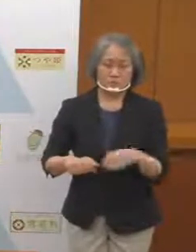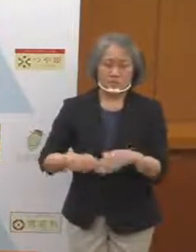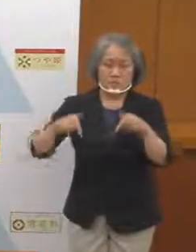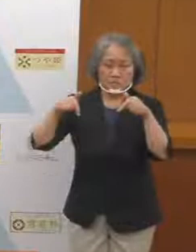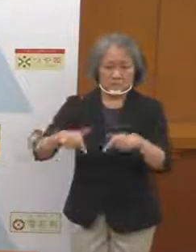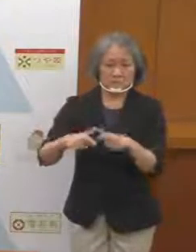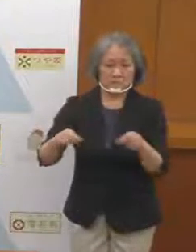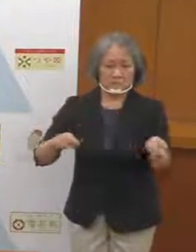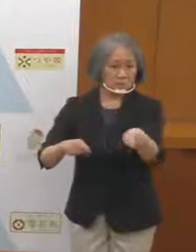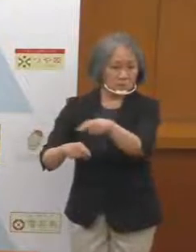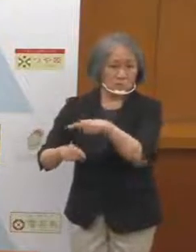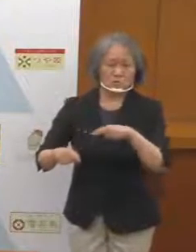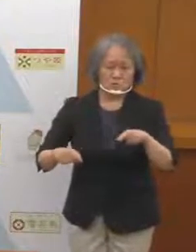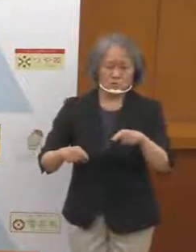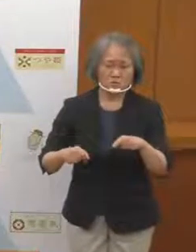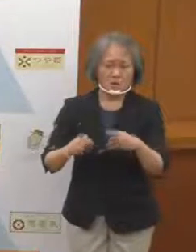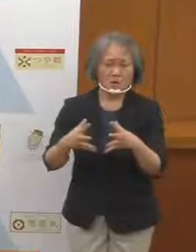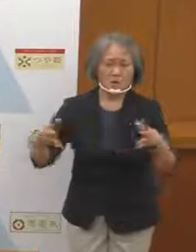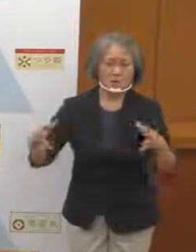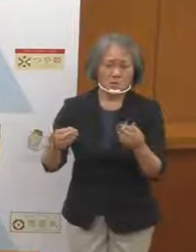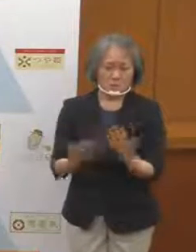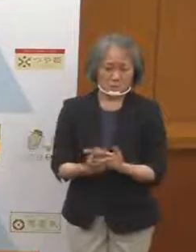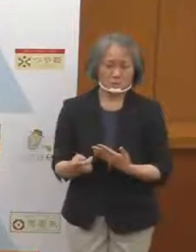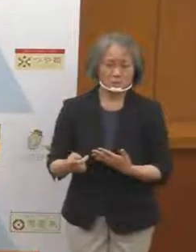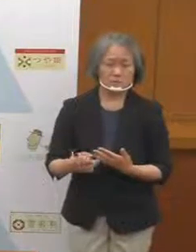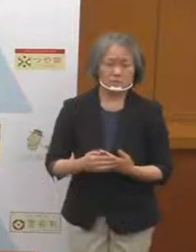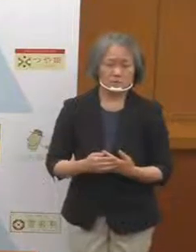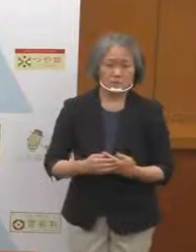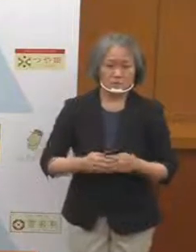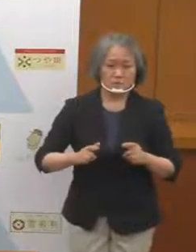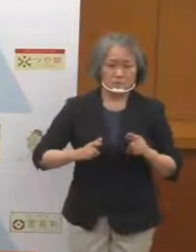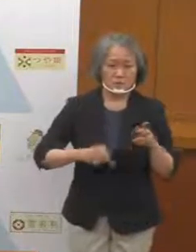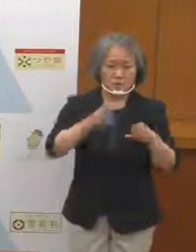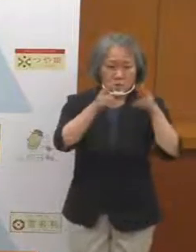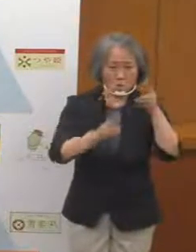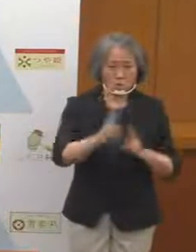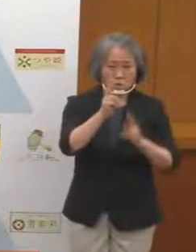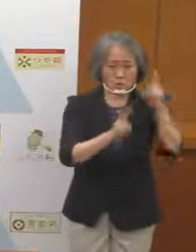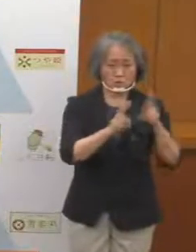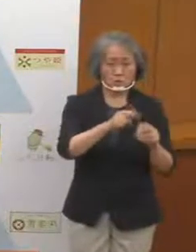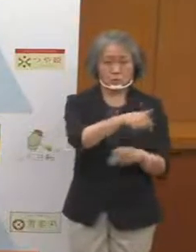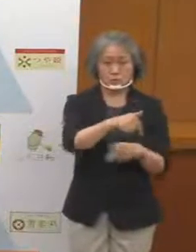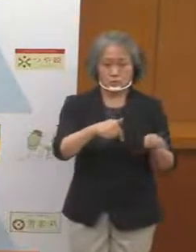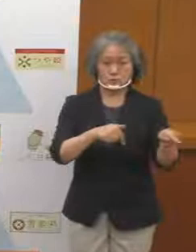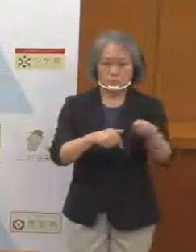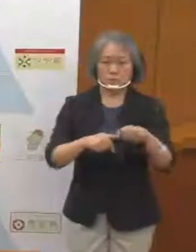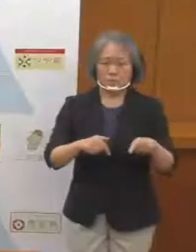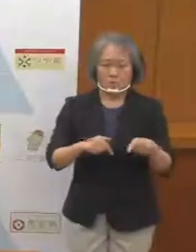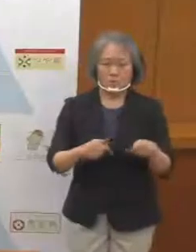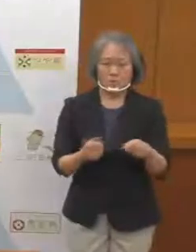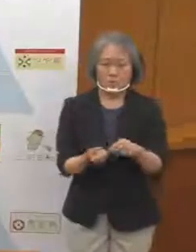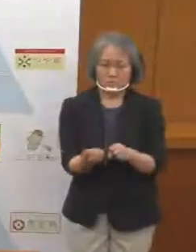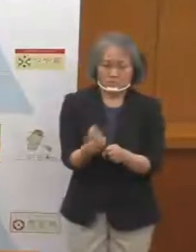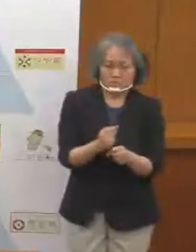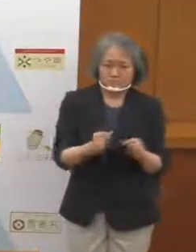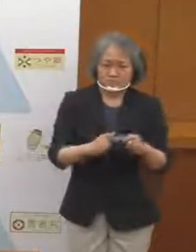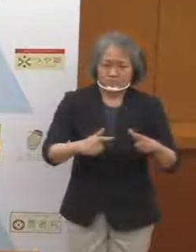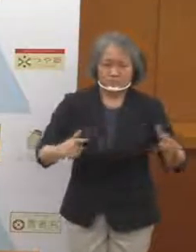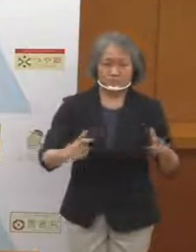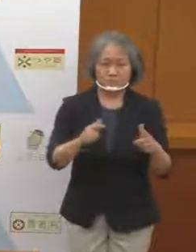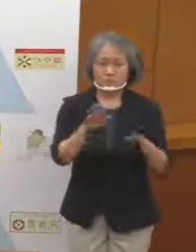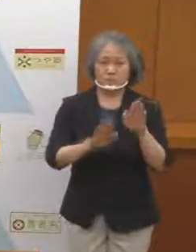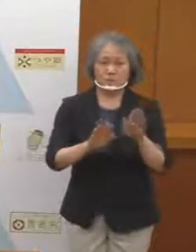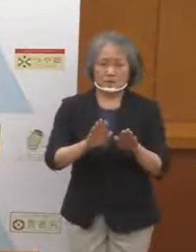樹脂に大きな増加となっているほか大都市部でも再拡大の傾向が見られます本件では